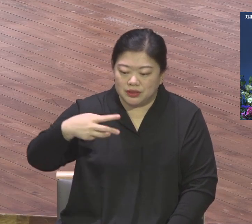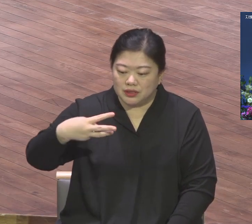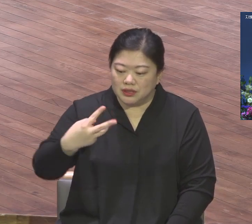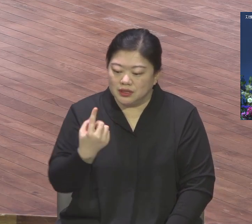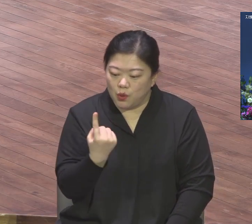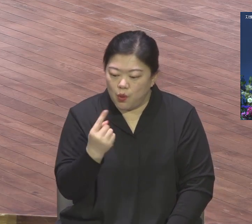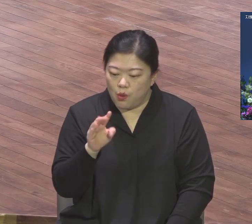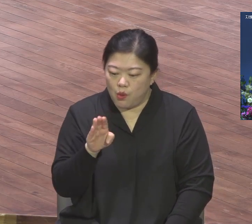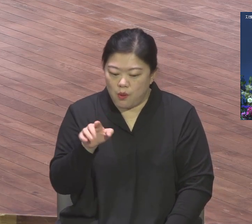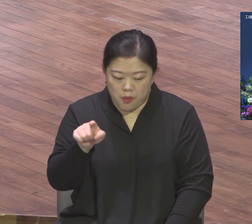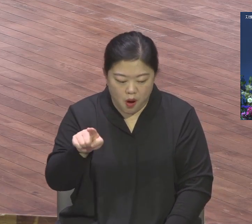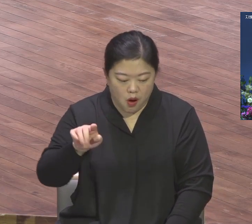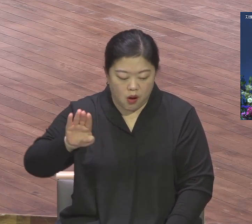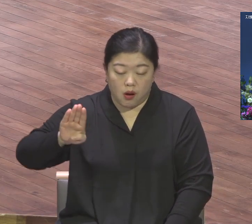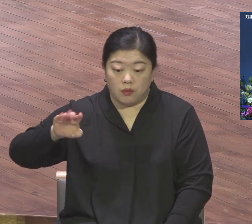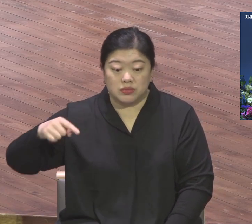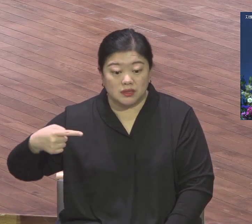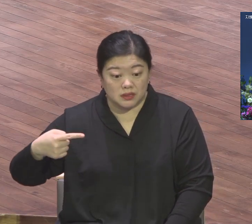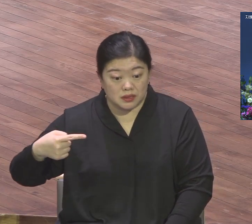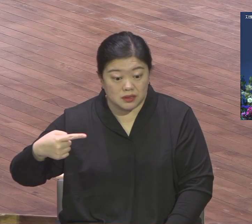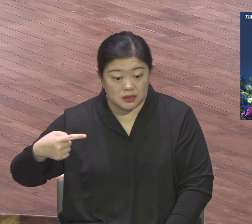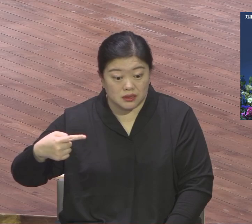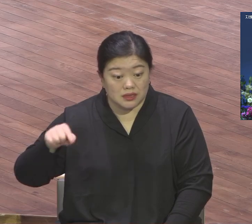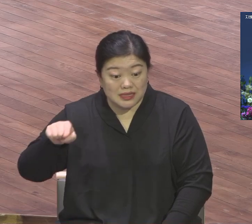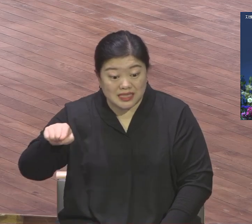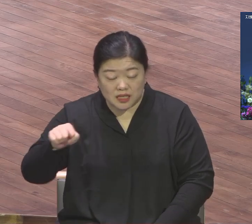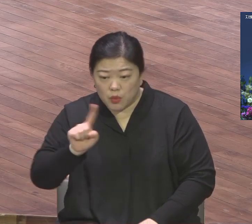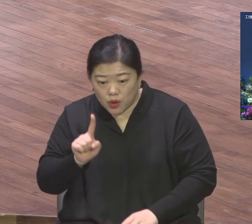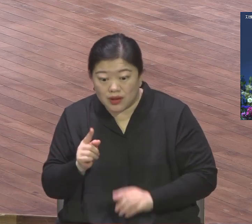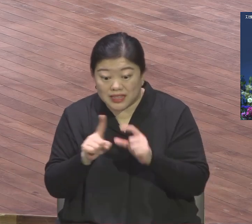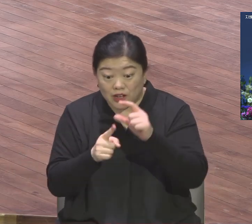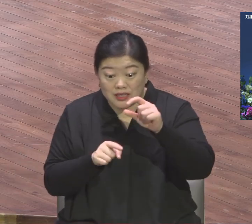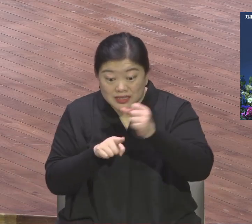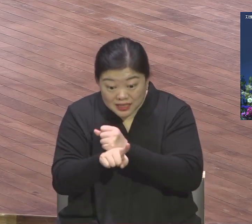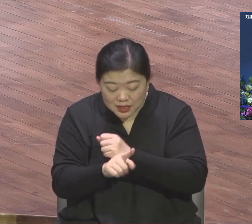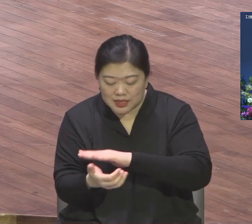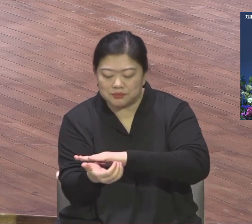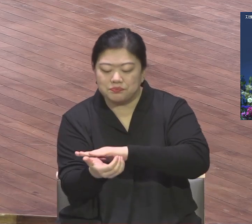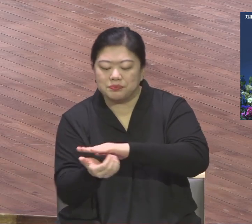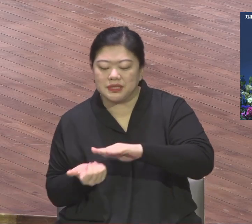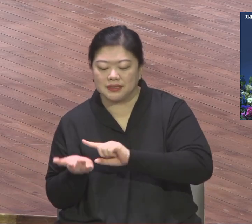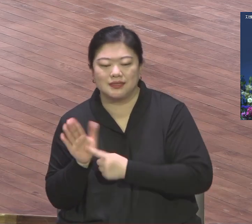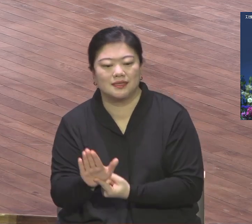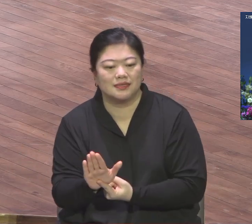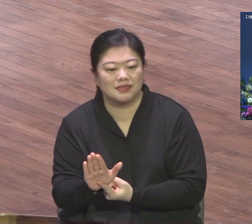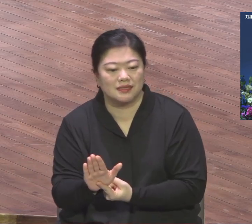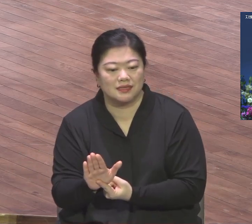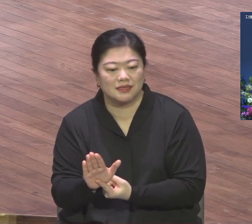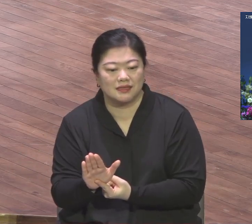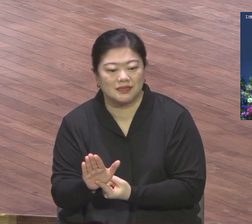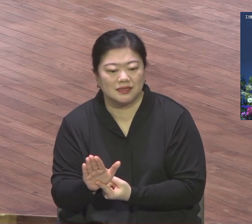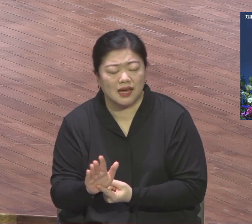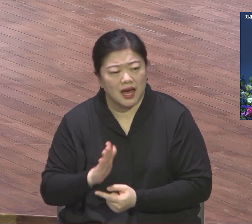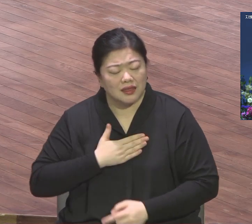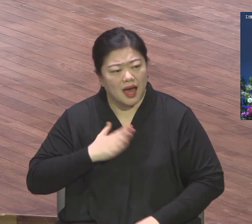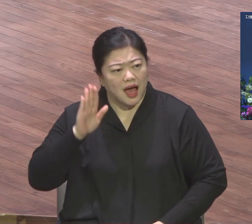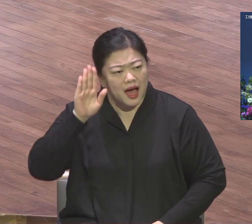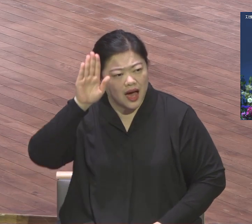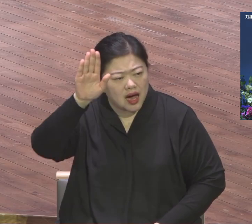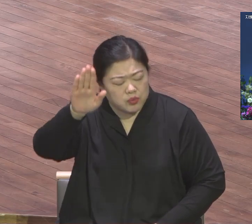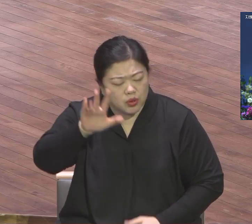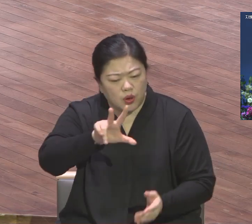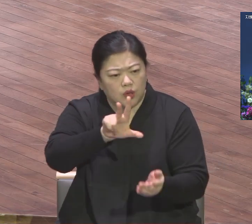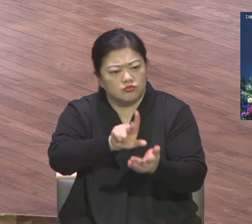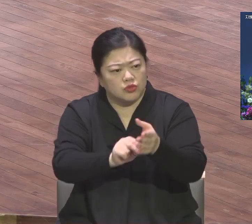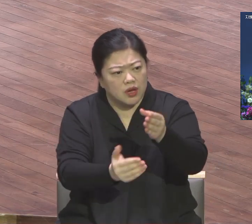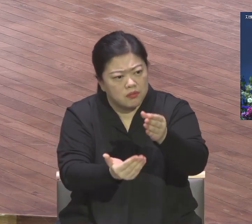미리 말해준다 그런 뜻이에요. 미리 말해준다. 쉽게 말하면 우리가 가야 할 길, 각종